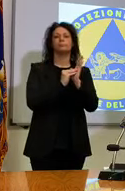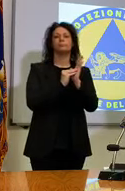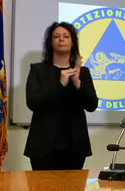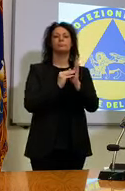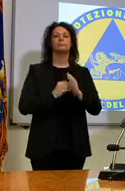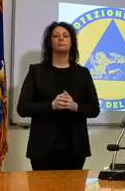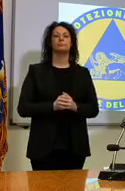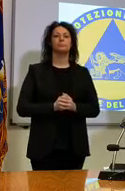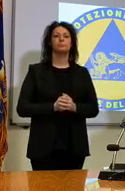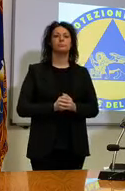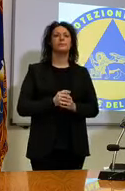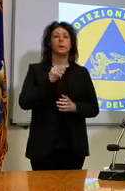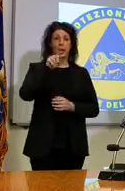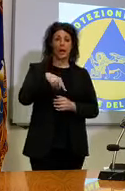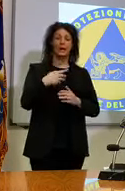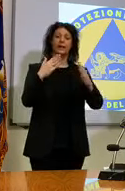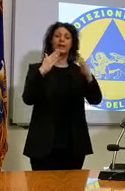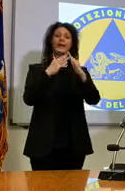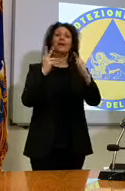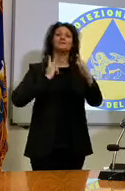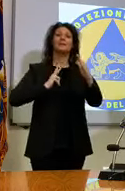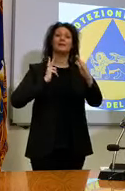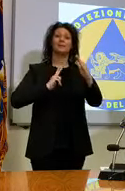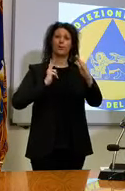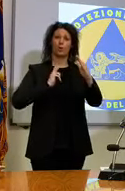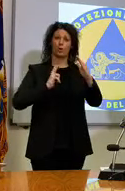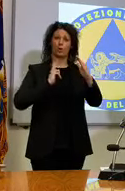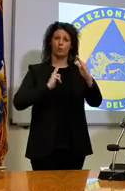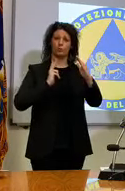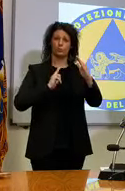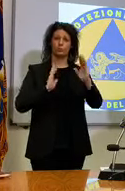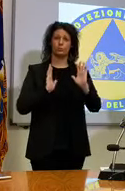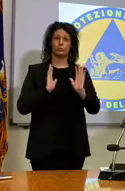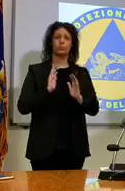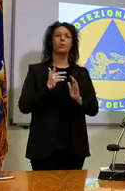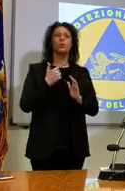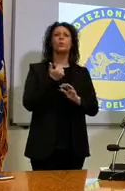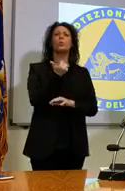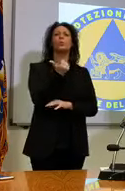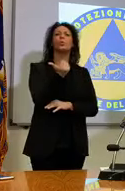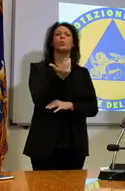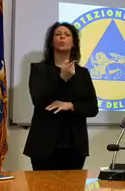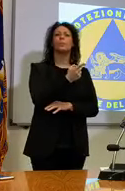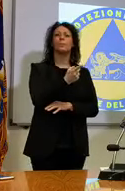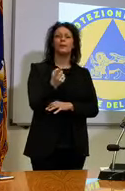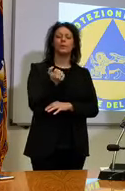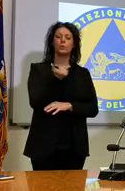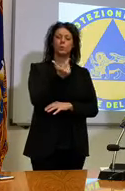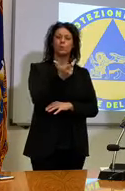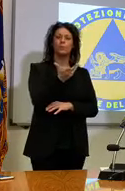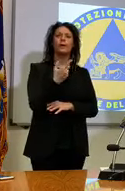Tanto è vero che anche sulle case di riposo li elenchiamo in maniera assolutamente